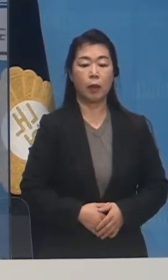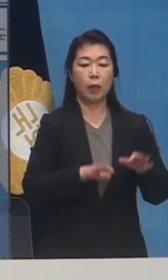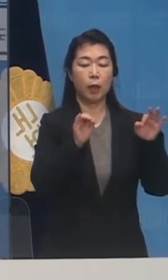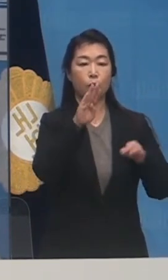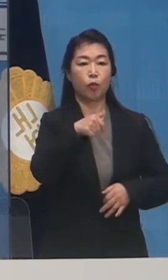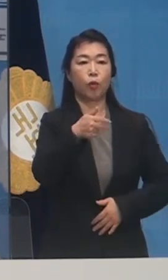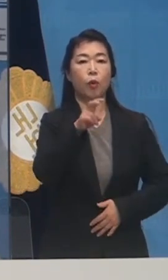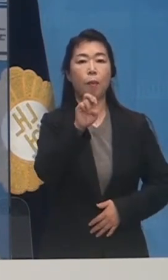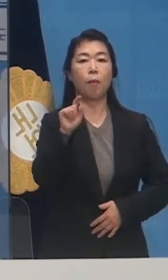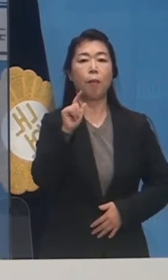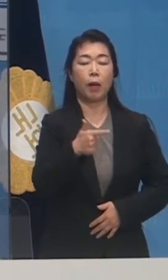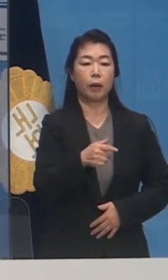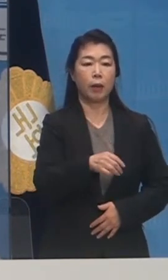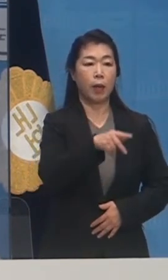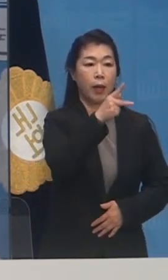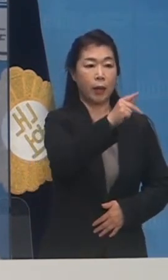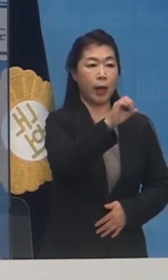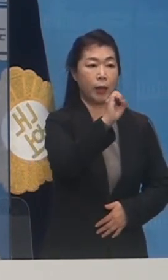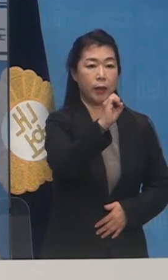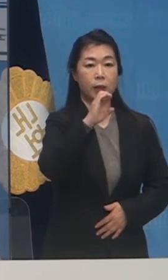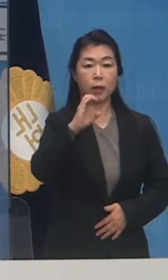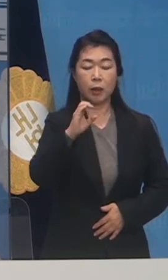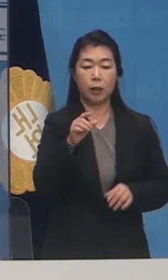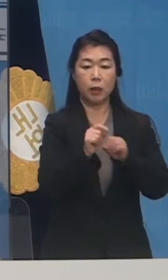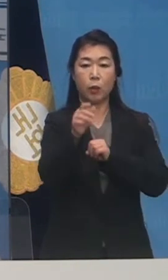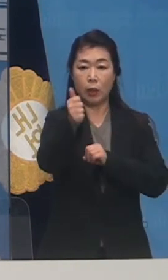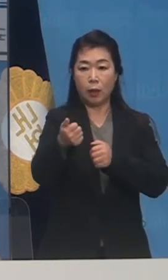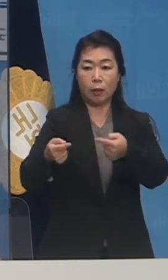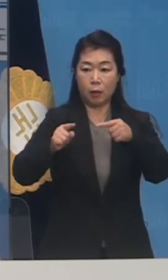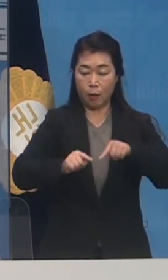김부만 KCG의 지회장님 참석하셨습니다.